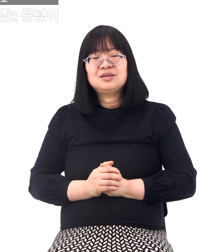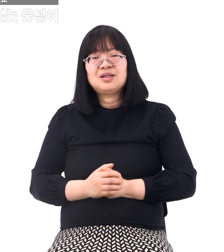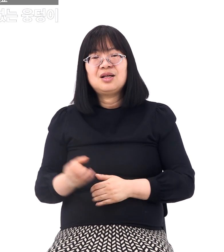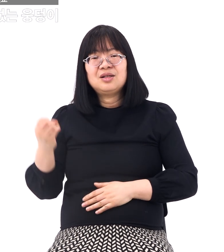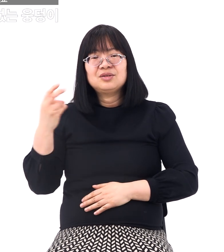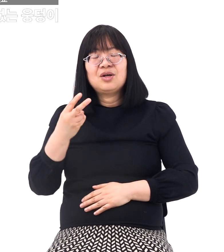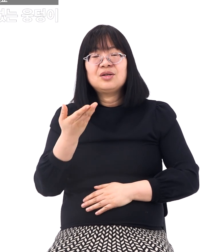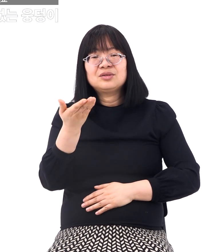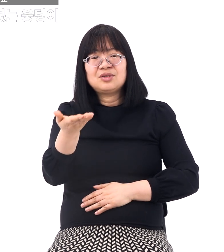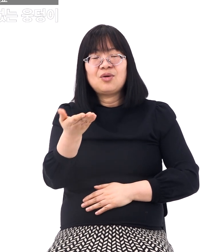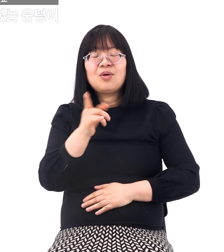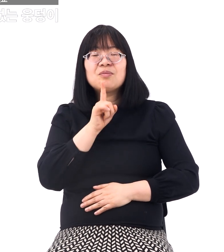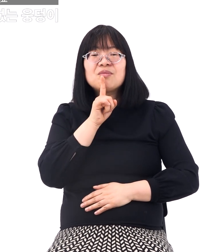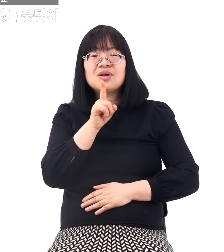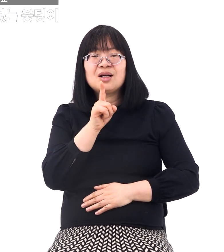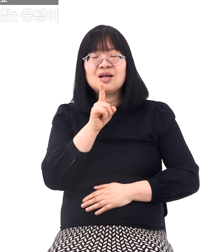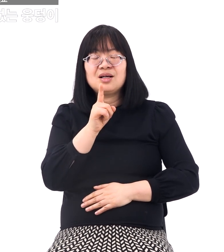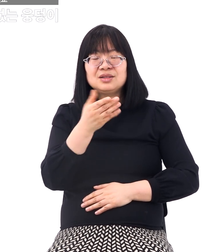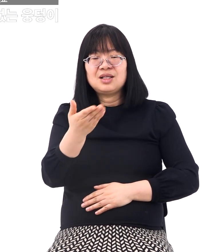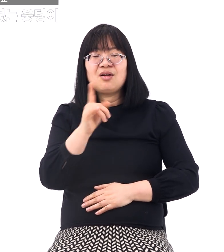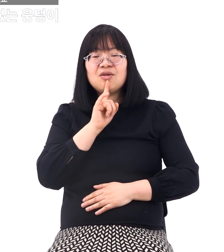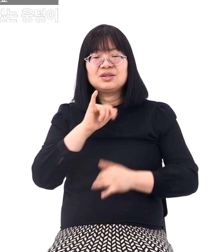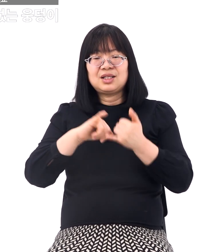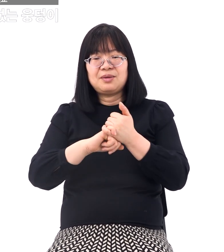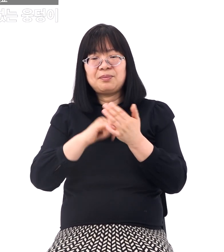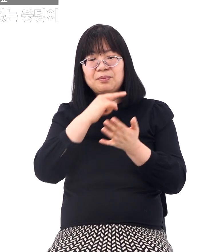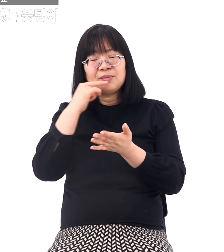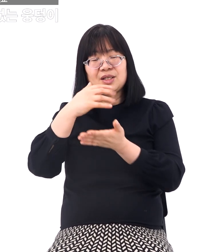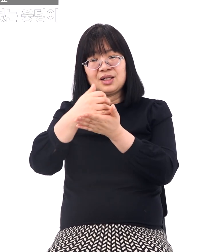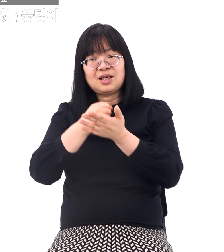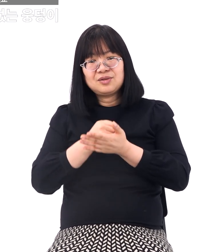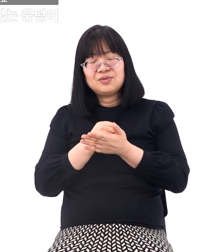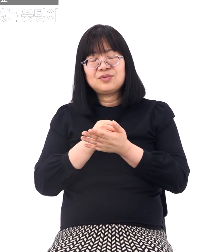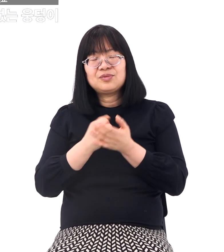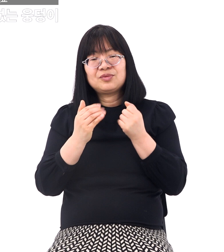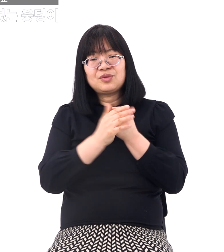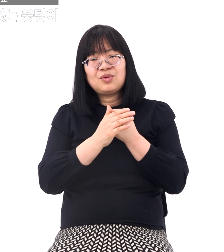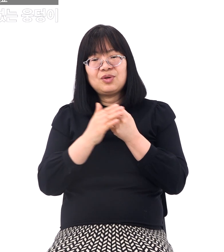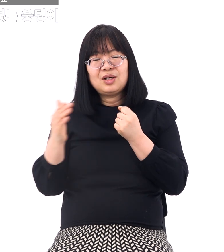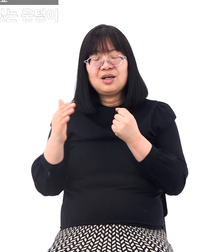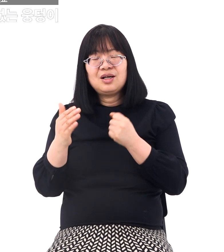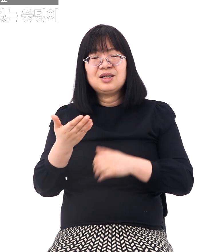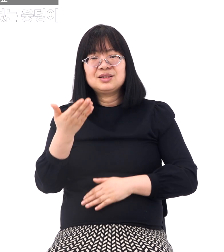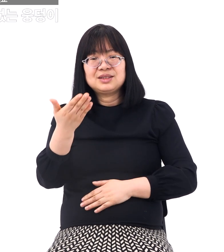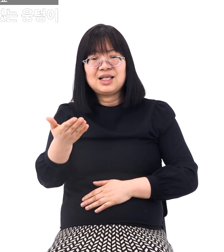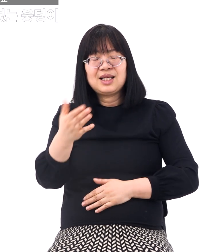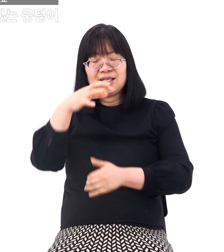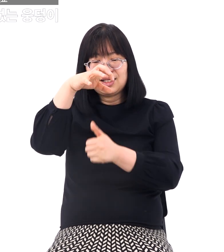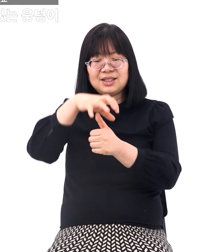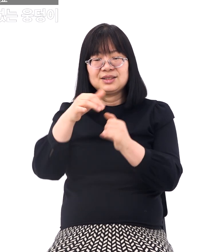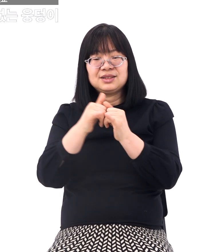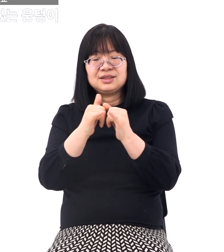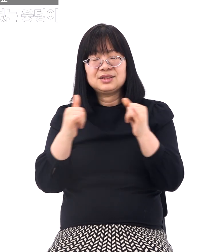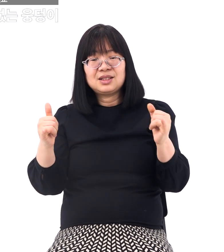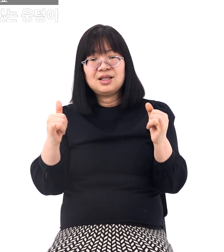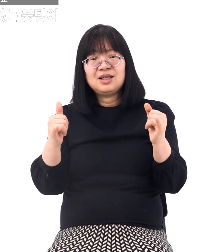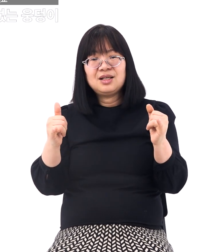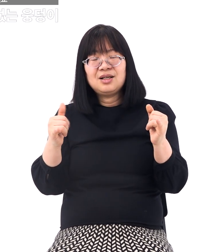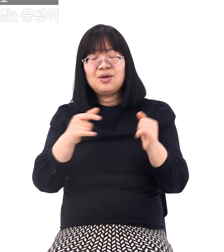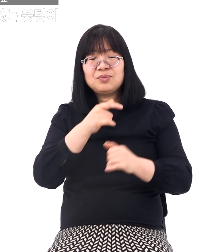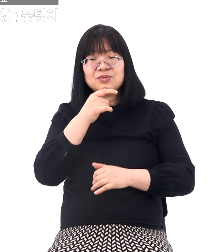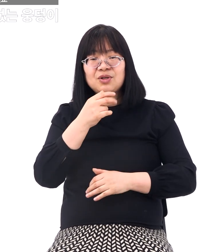또 너로 말할진대 네 언약의 피로 말미암아 내가 네 갇힌 자들을 물